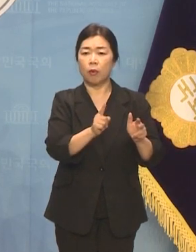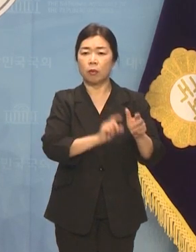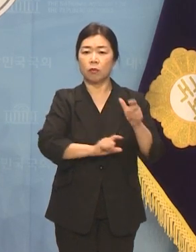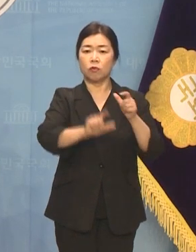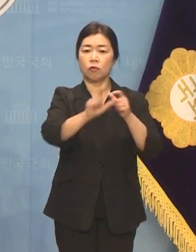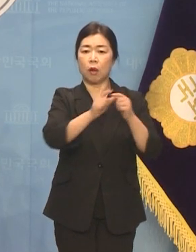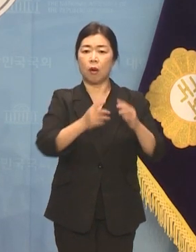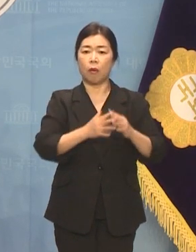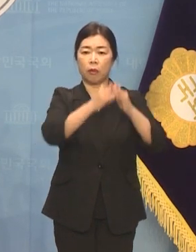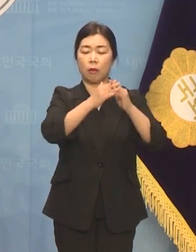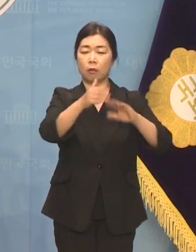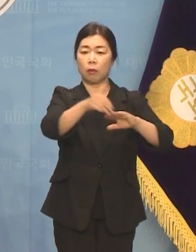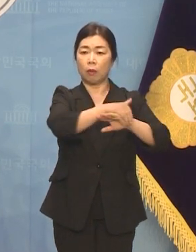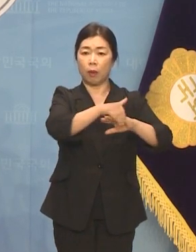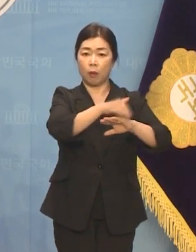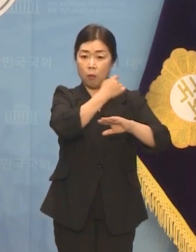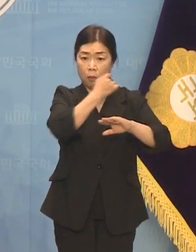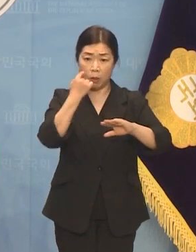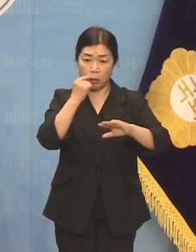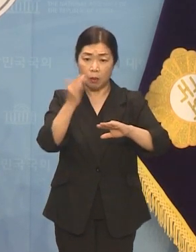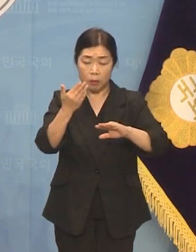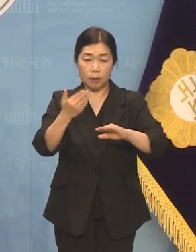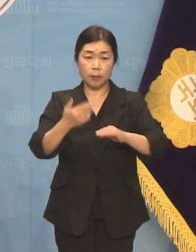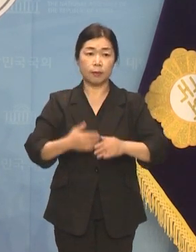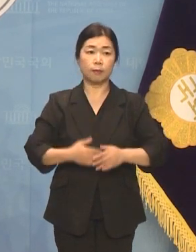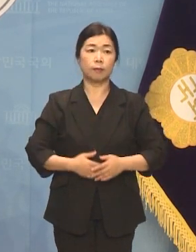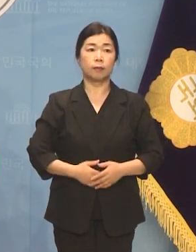건설하겠다라는 정부의 계획을 저희가 확인하게 되었습니다.